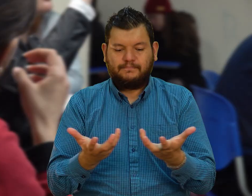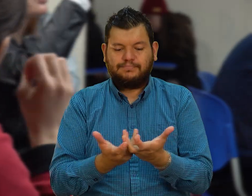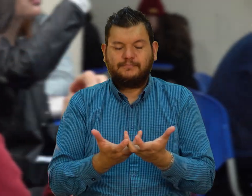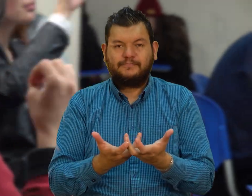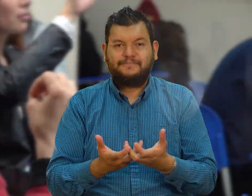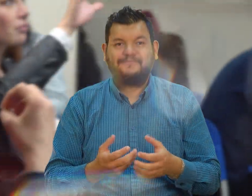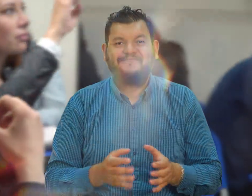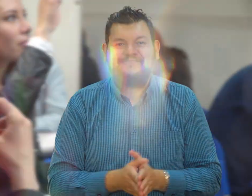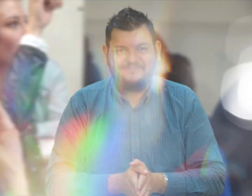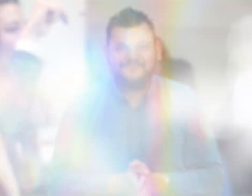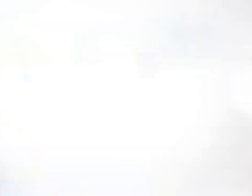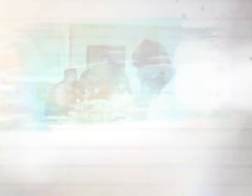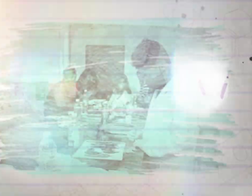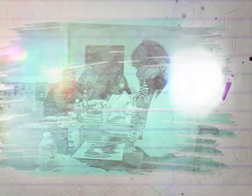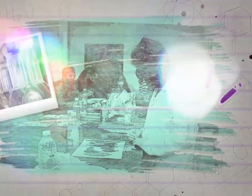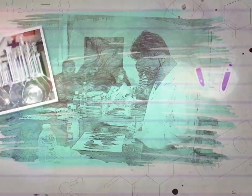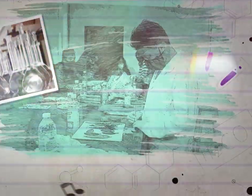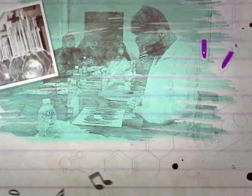oyente.